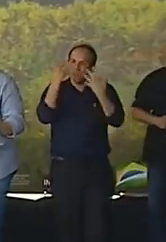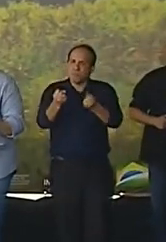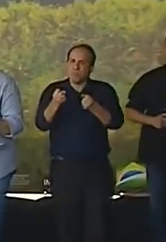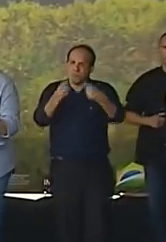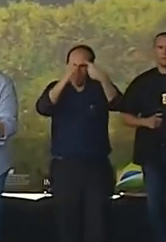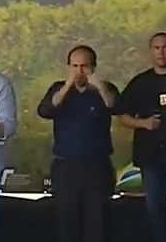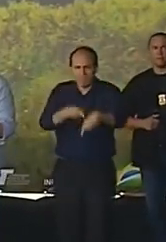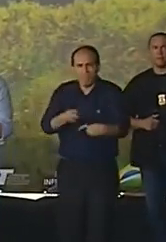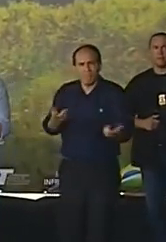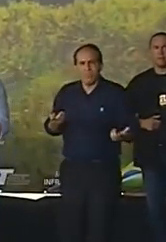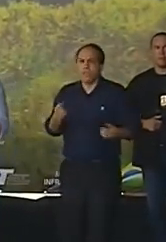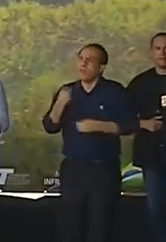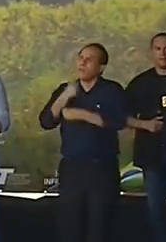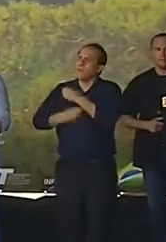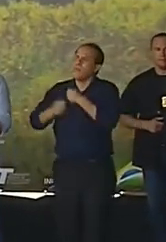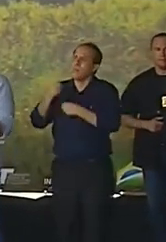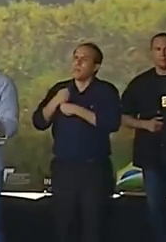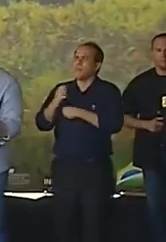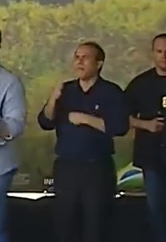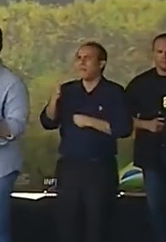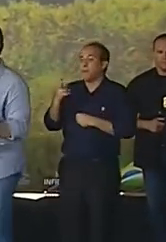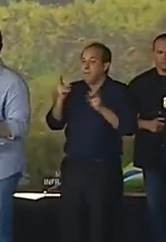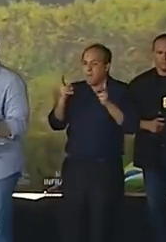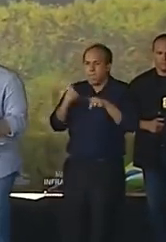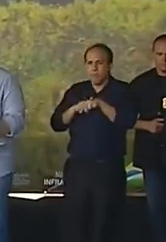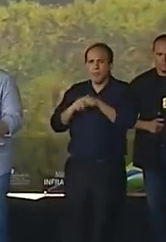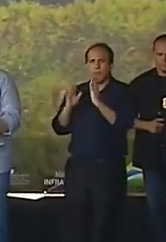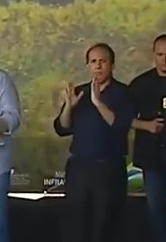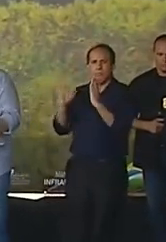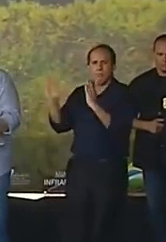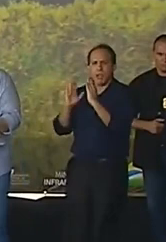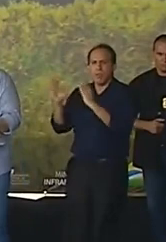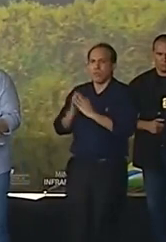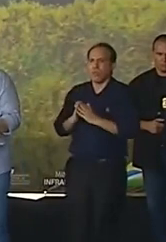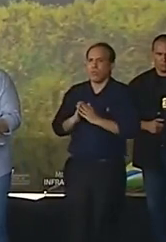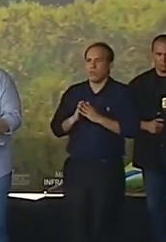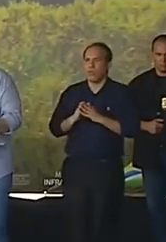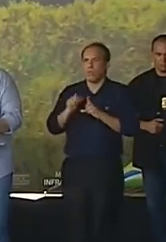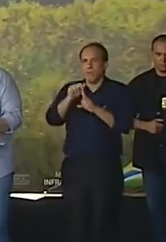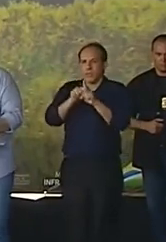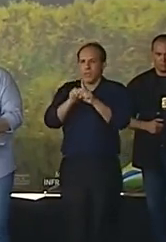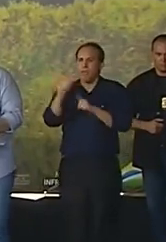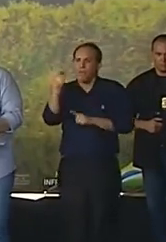desafio. No ano passado, mais ou menos nessa época, no carnaval,